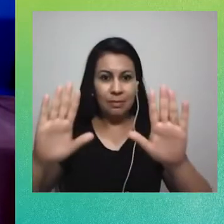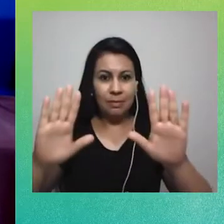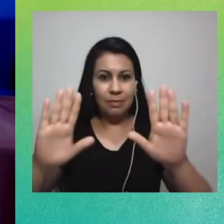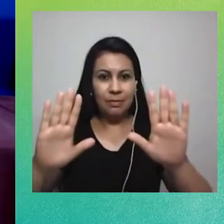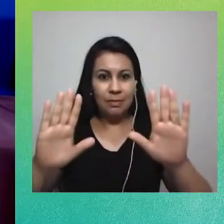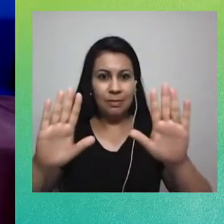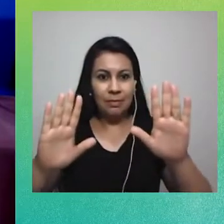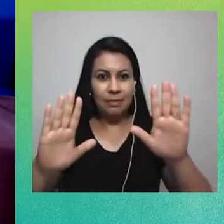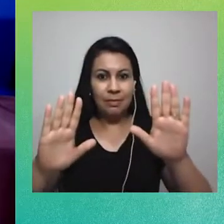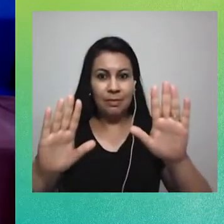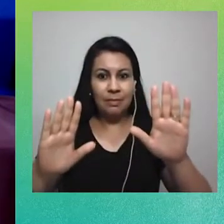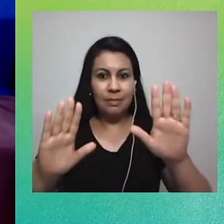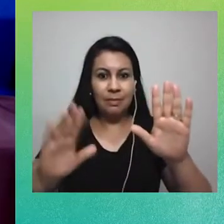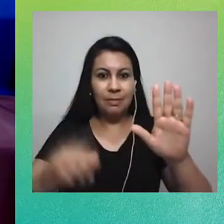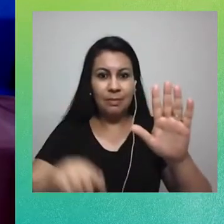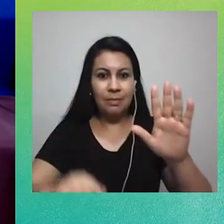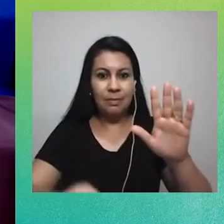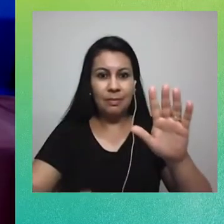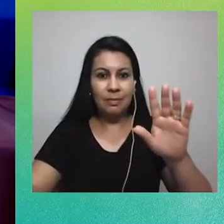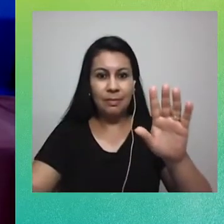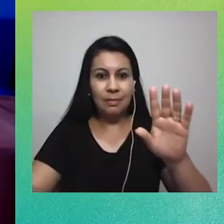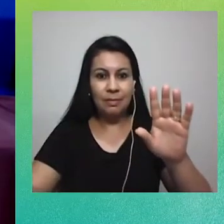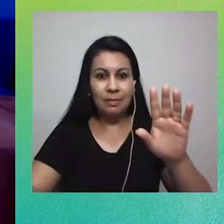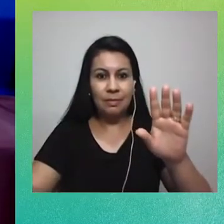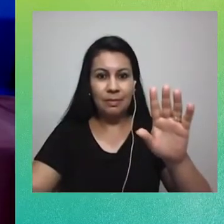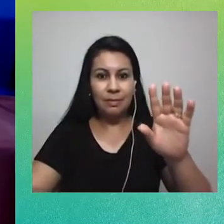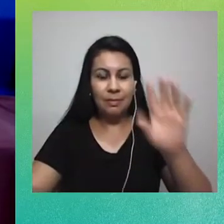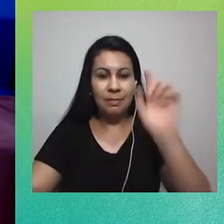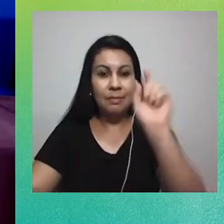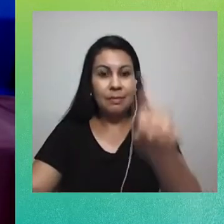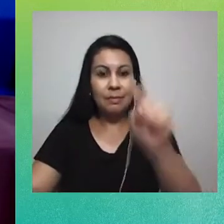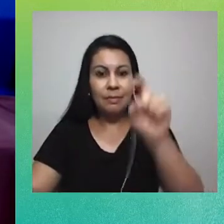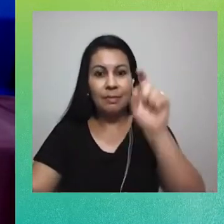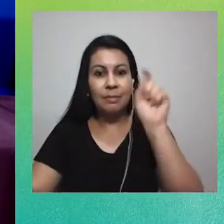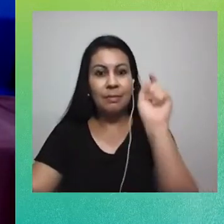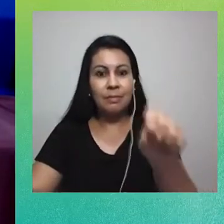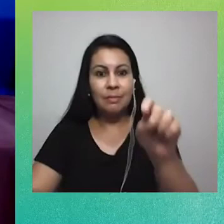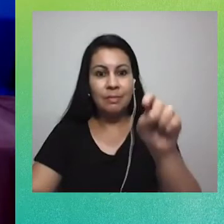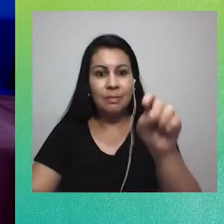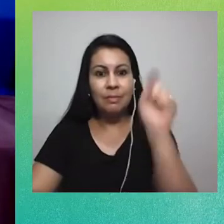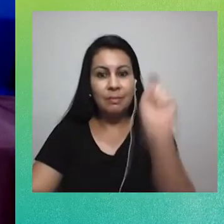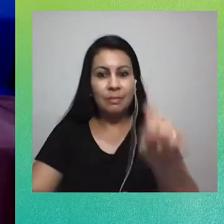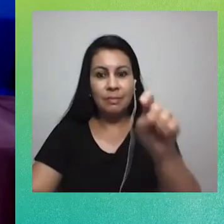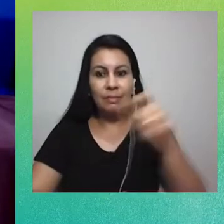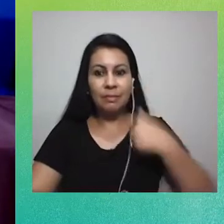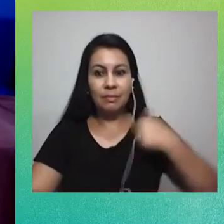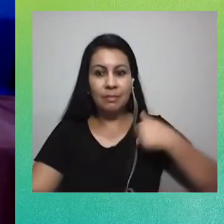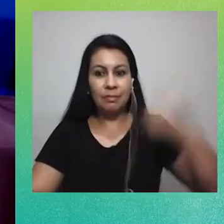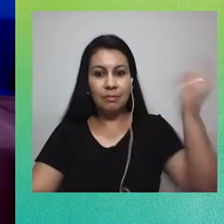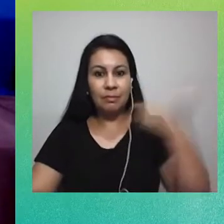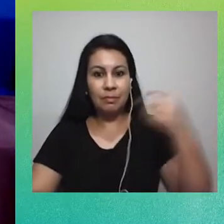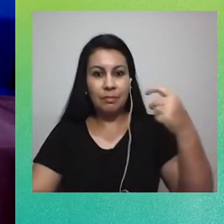Qual a relação que existe entre a literatura em geral e a letras libras? O Maurício está perguntando.